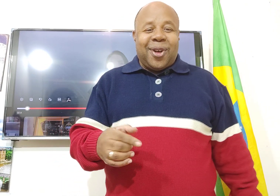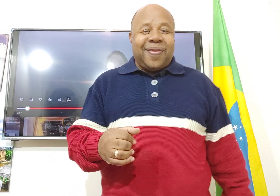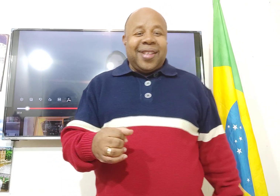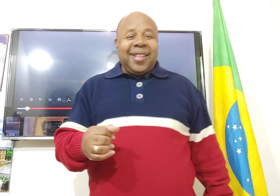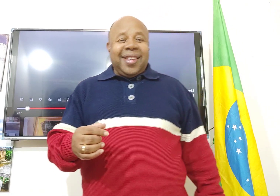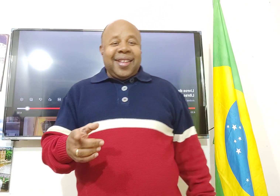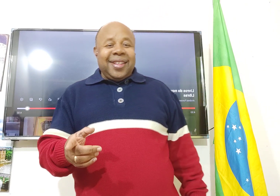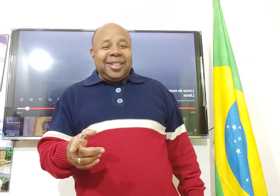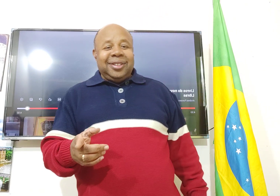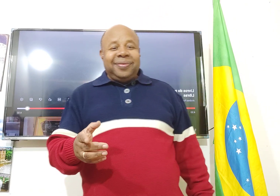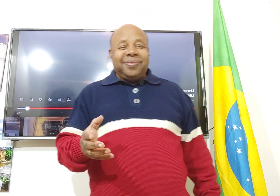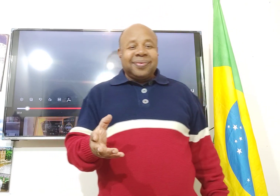prova.